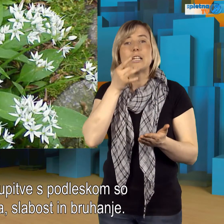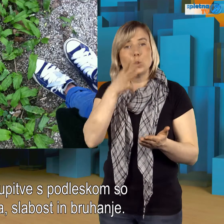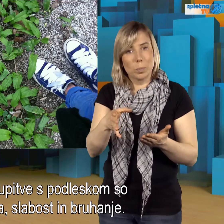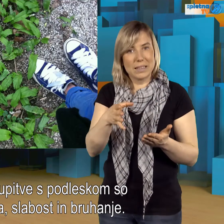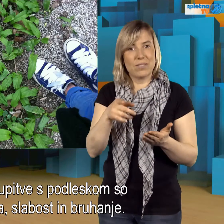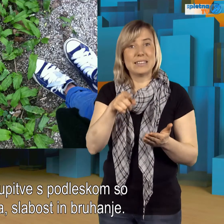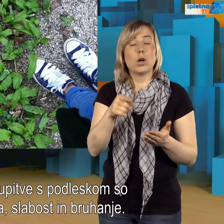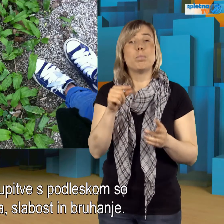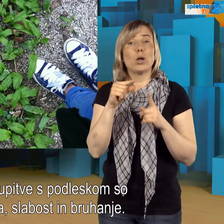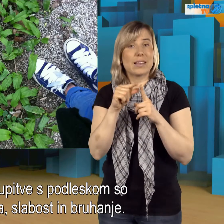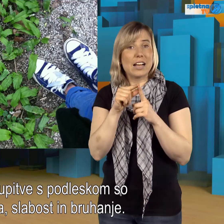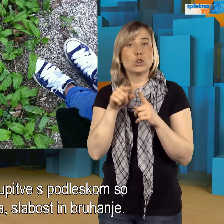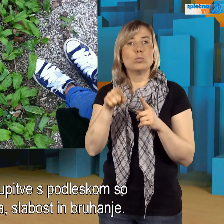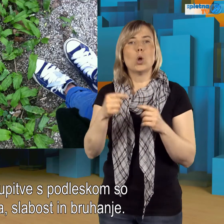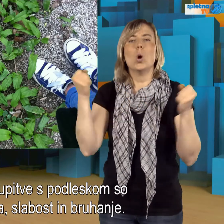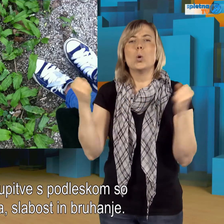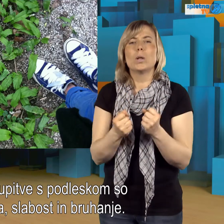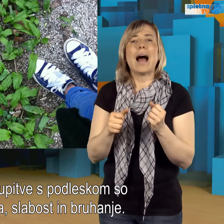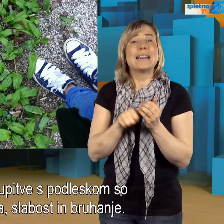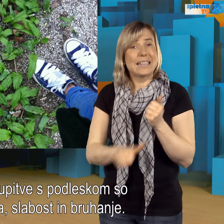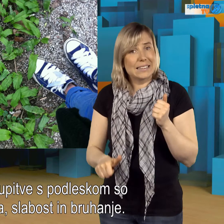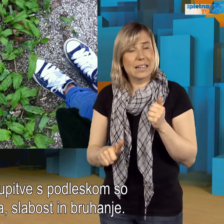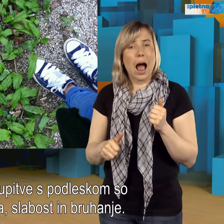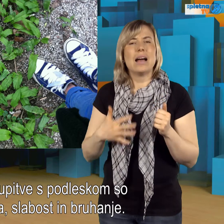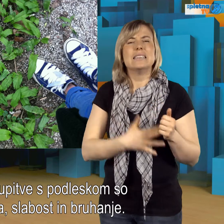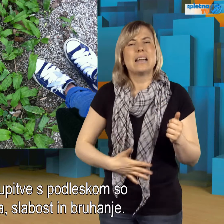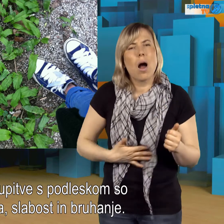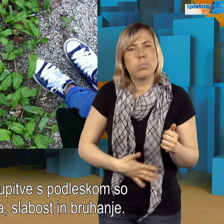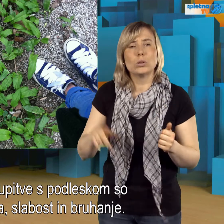Znaki zastrupitve s podleskom so huda driska, slabost in bruhanje.